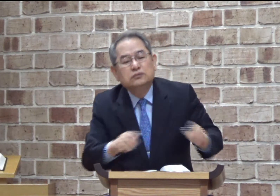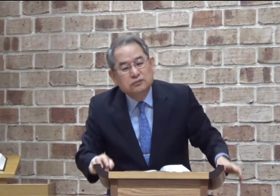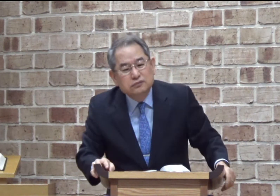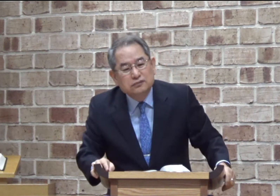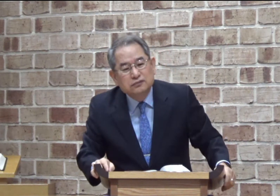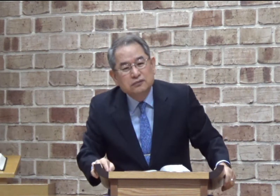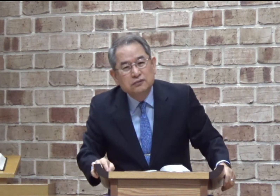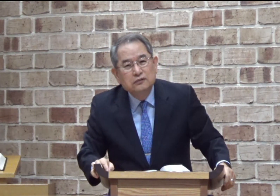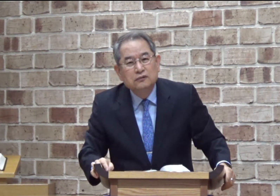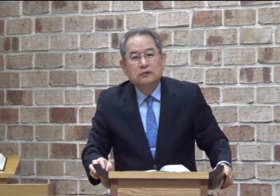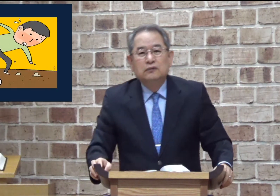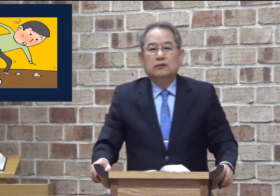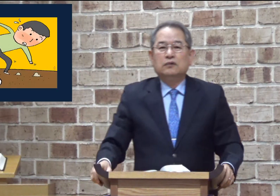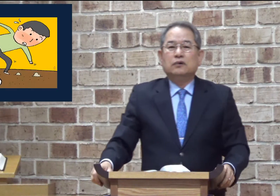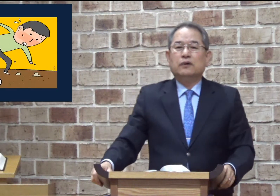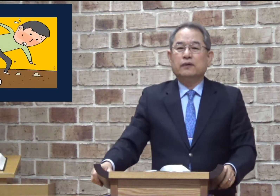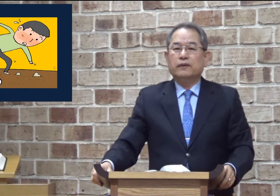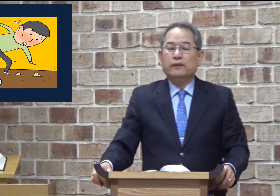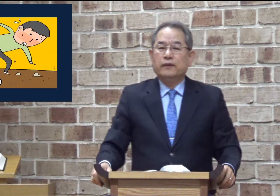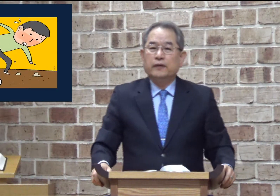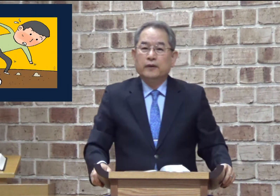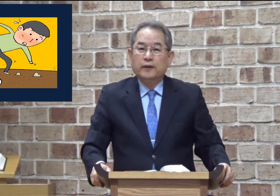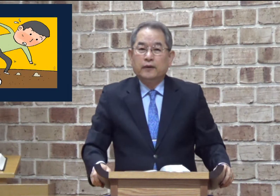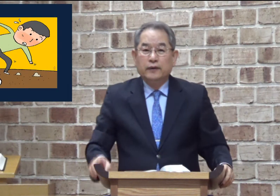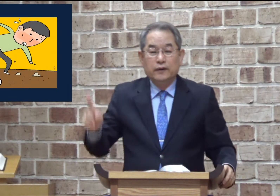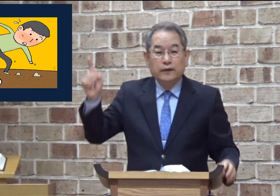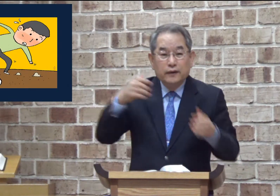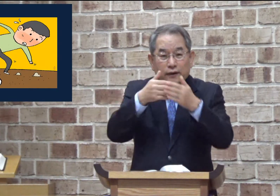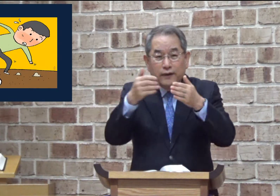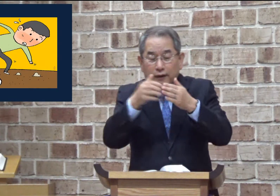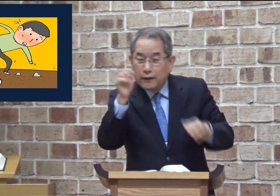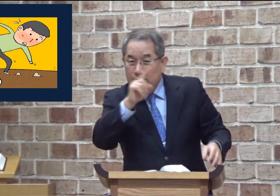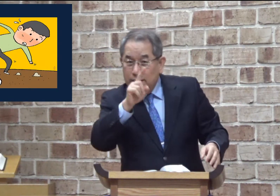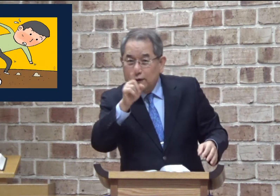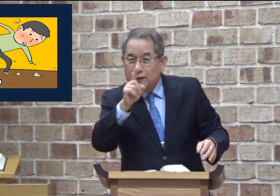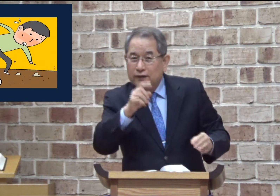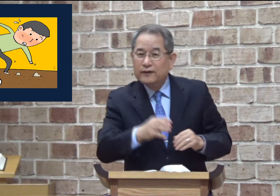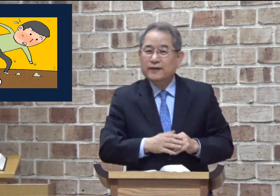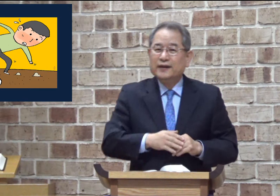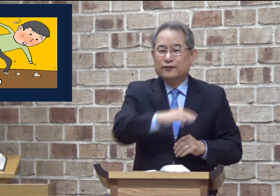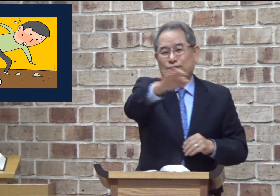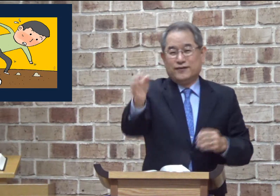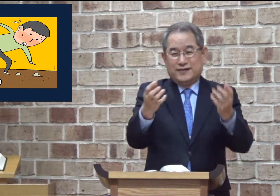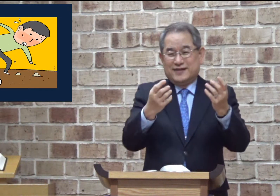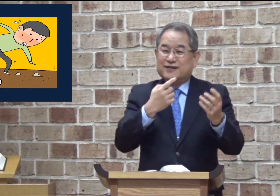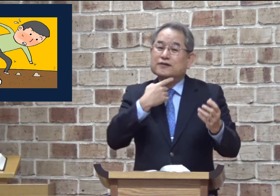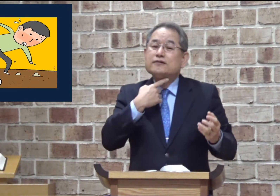여러분 이렇게 돌부리에 넘어진 적이 다 있으시지요? 없었다면 거짓말입니다.